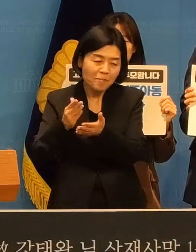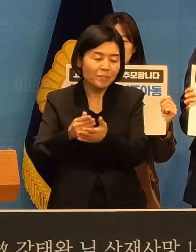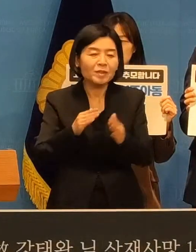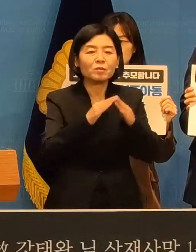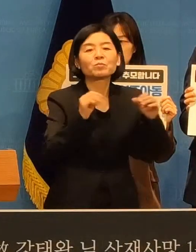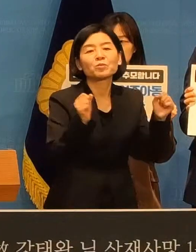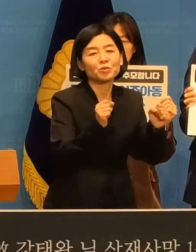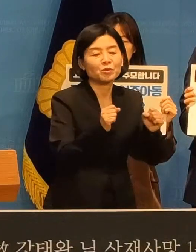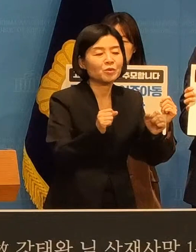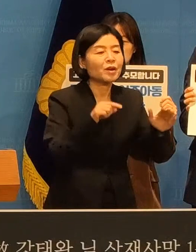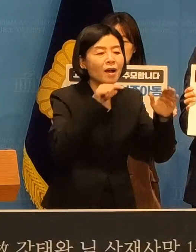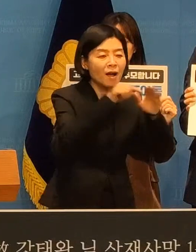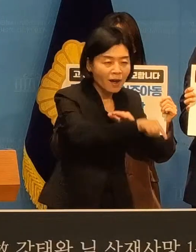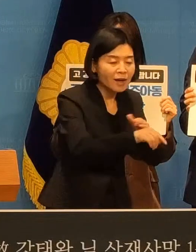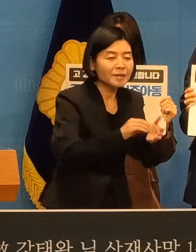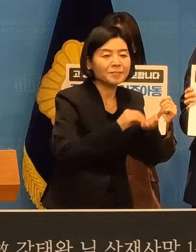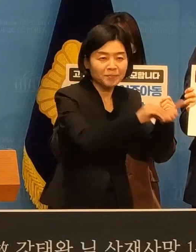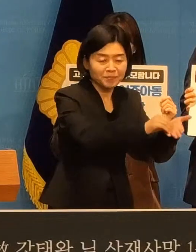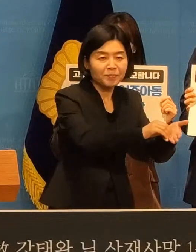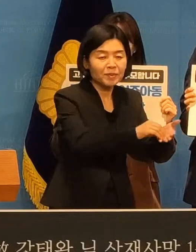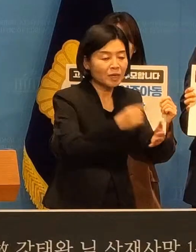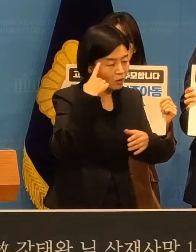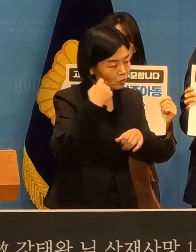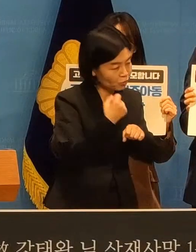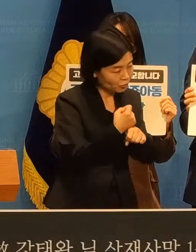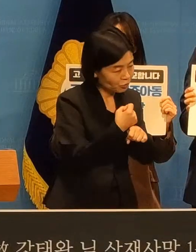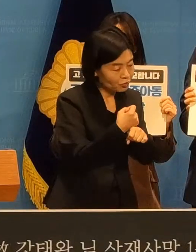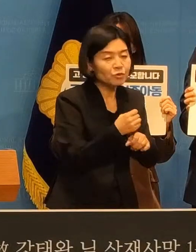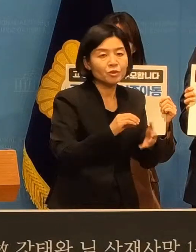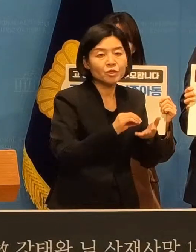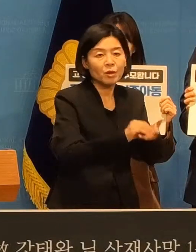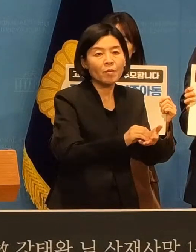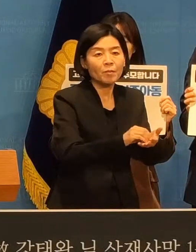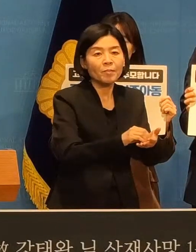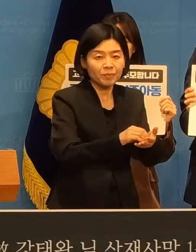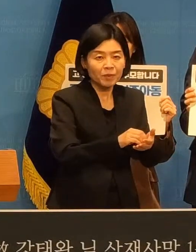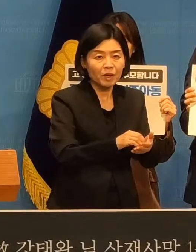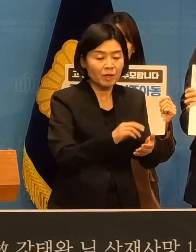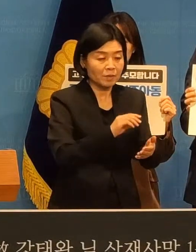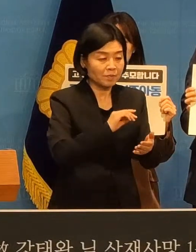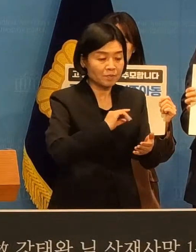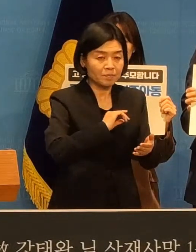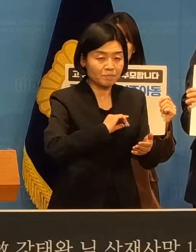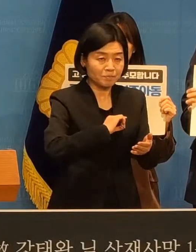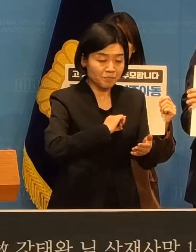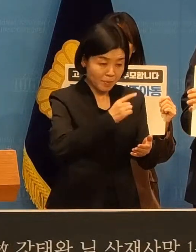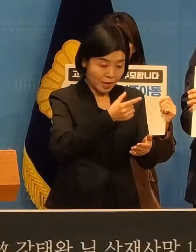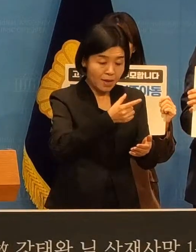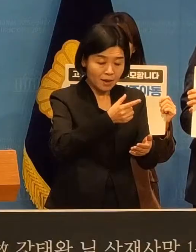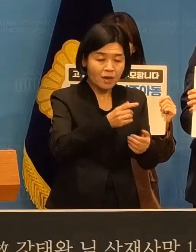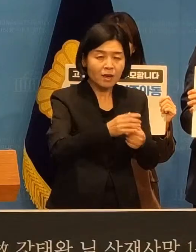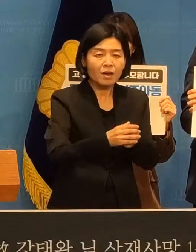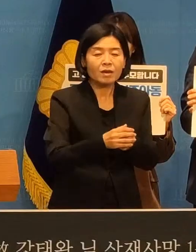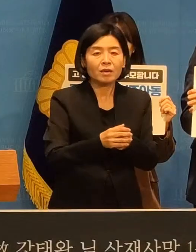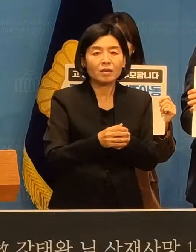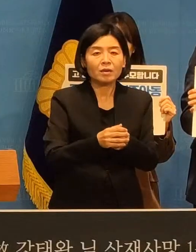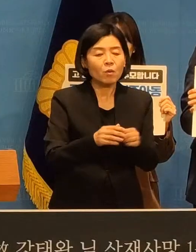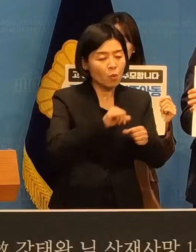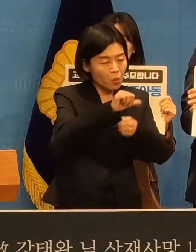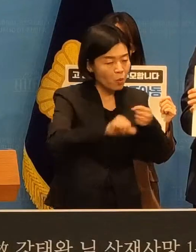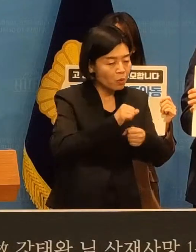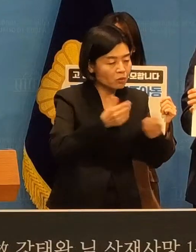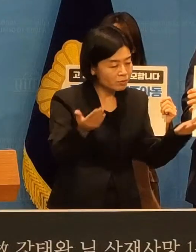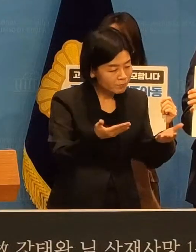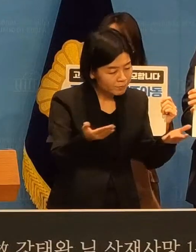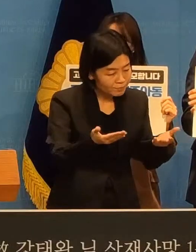HR-ENI라는 특장차 회사의 연구원으로 취직해 지역 특화형 거주 비자를 취득했습니다. 5년간 김제에서 일하며